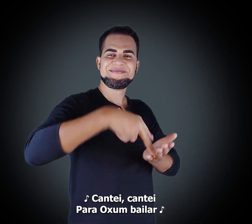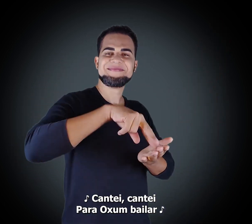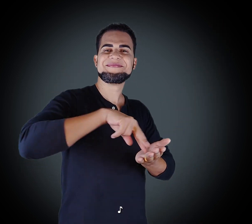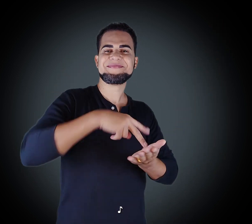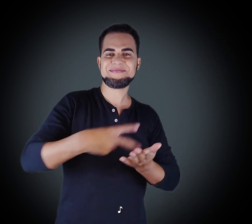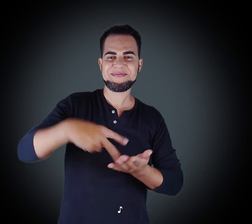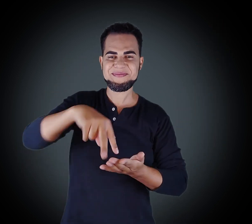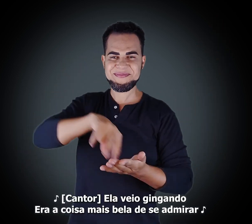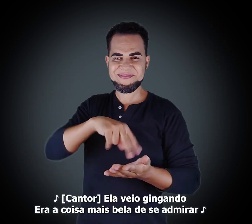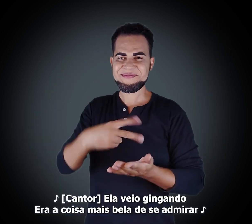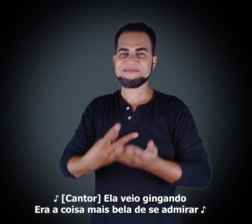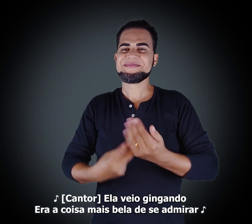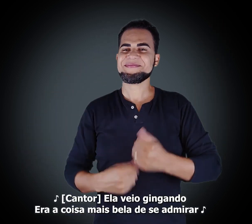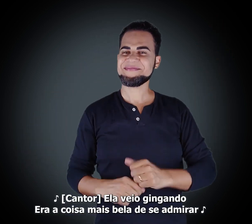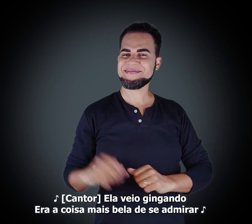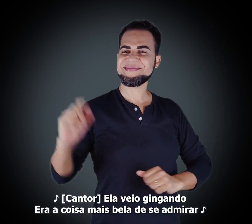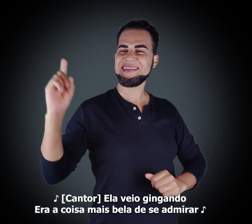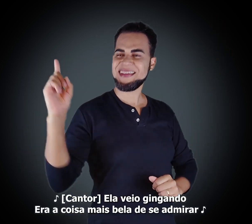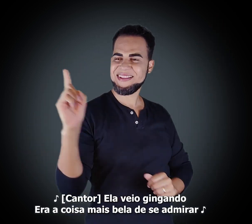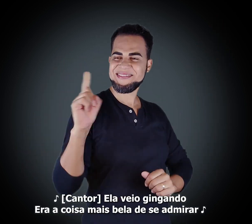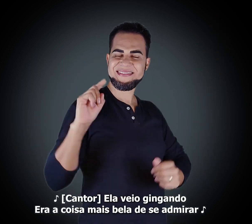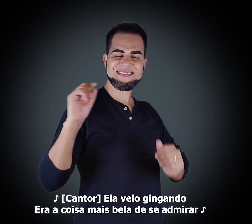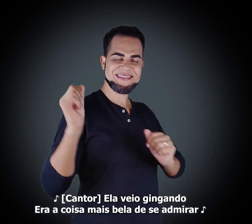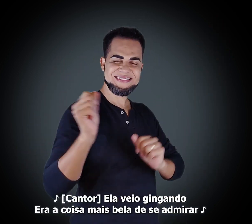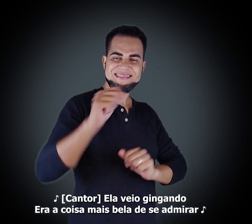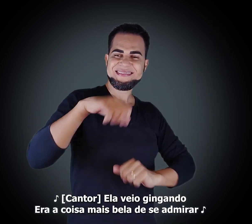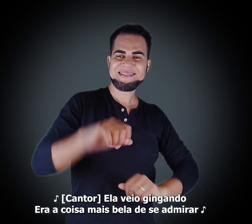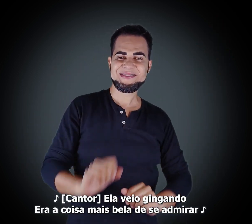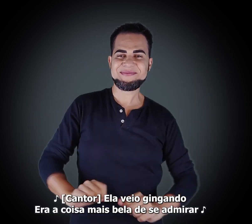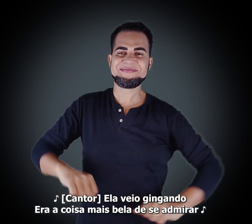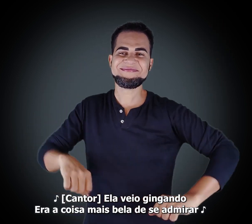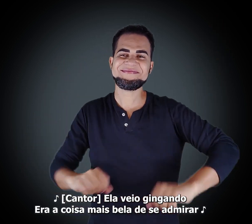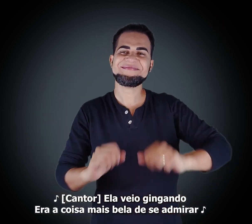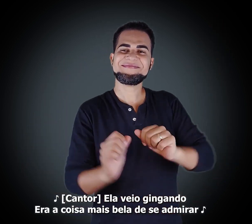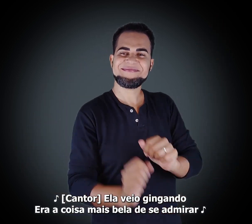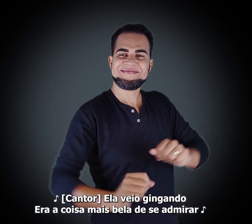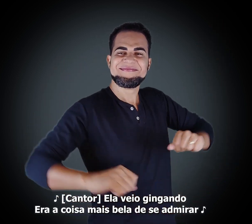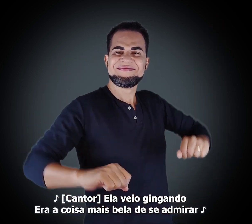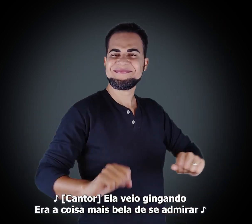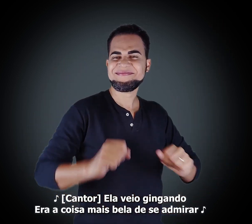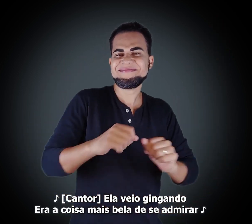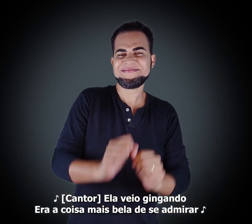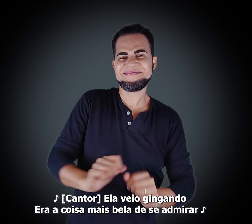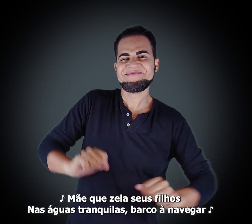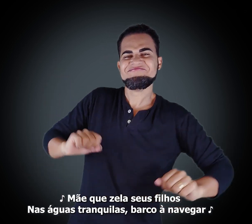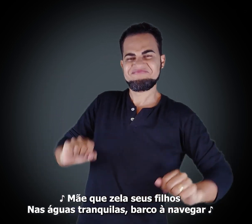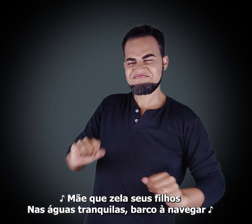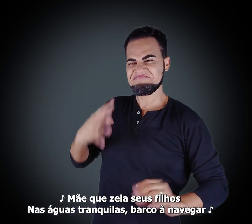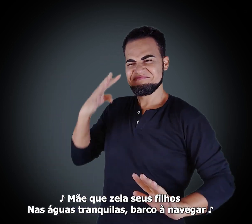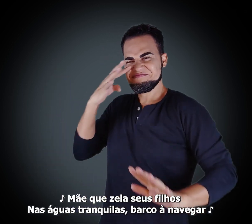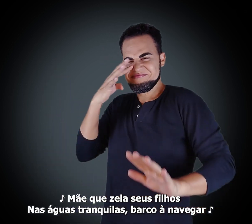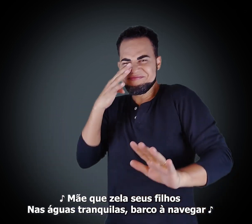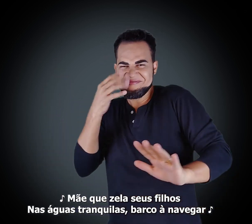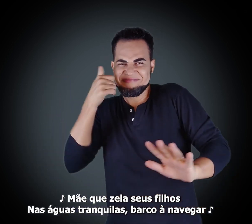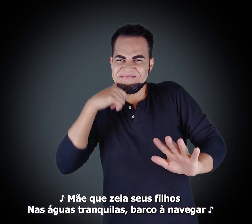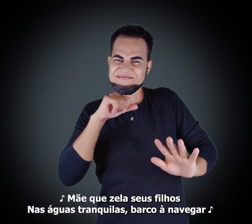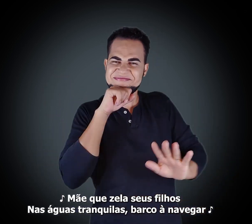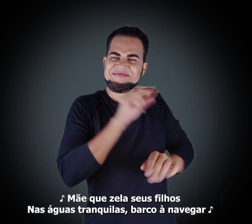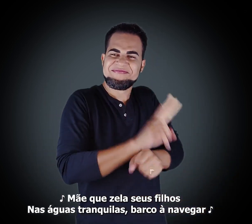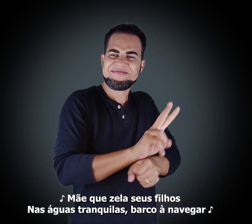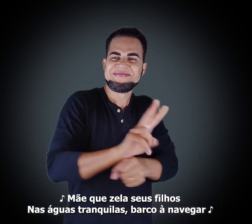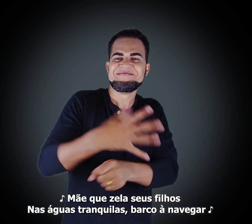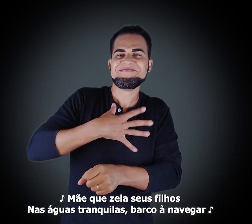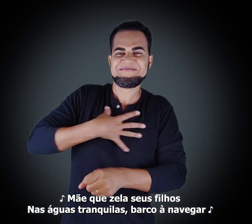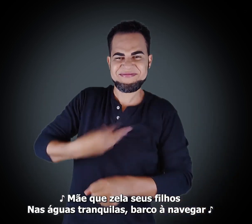bailar. Ela veio gingando, era a coisa mais bela de se admirar. Mãe quis ela seus